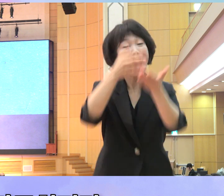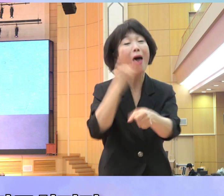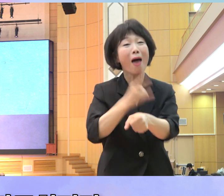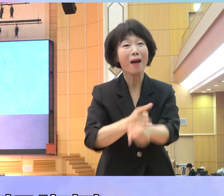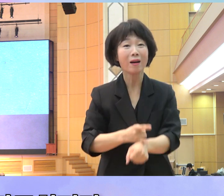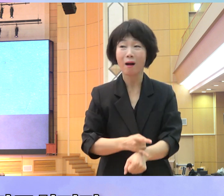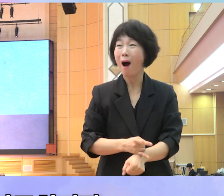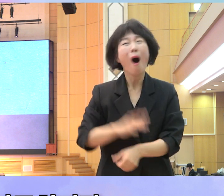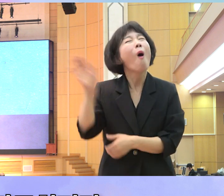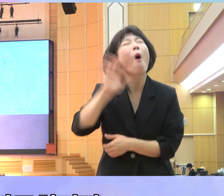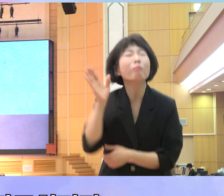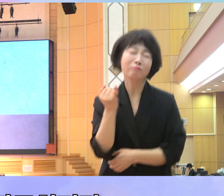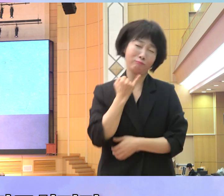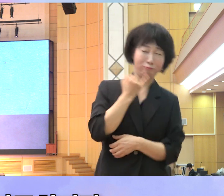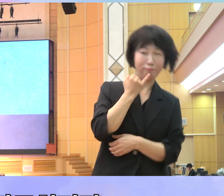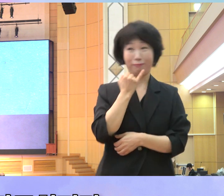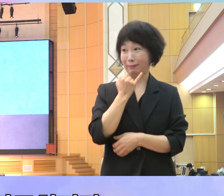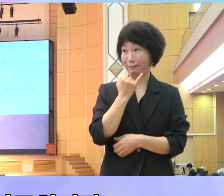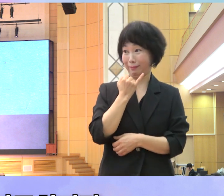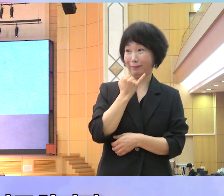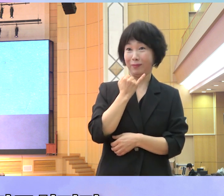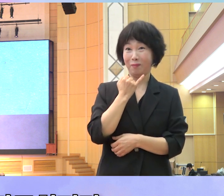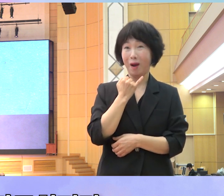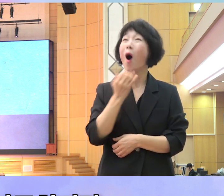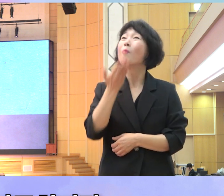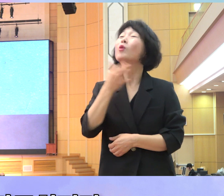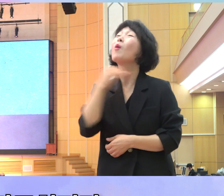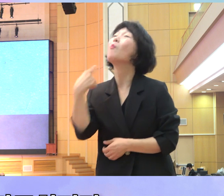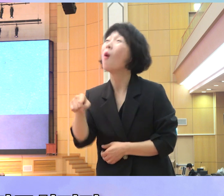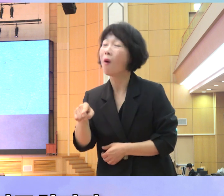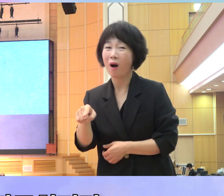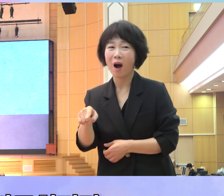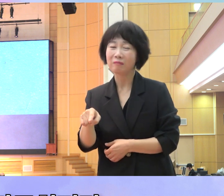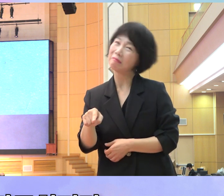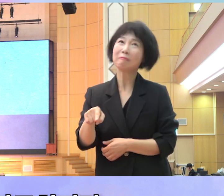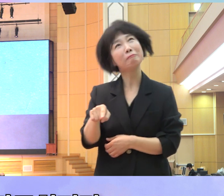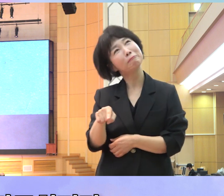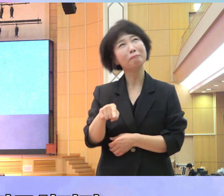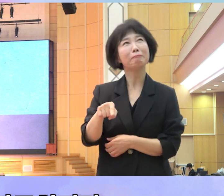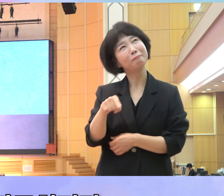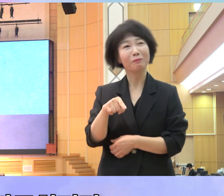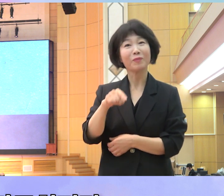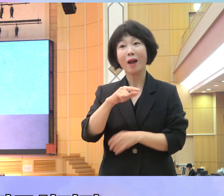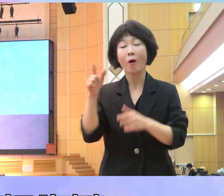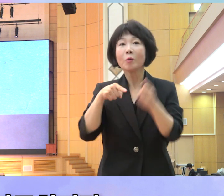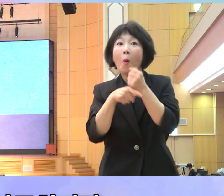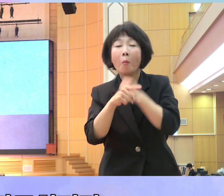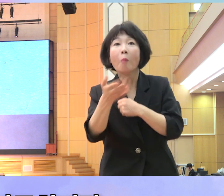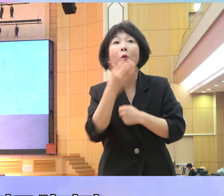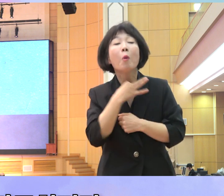없다고 해도 치킨 먹고 싶어 있나? 아니 뭐 사갈까? 계속 이렇게 물어보잖아요.